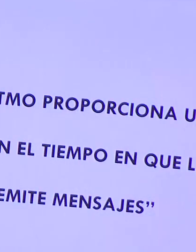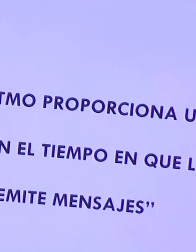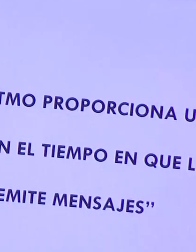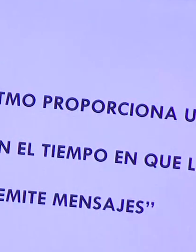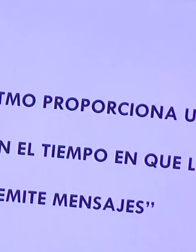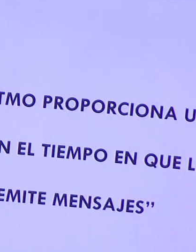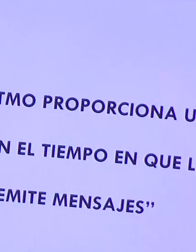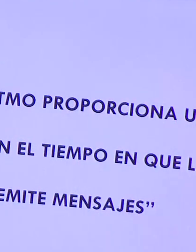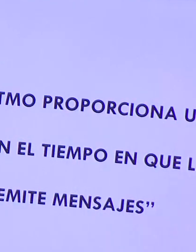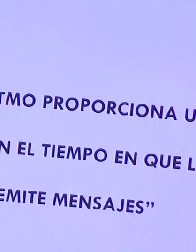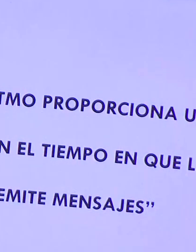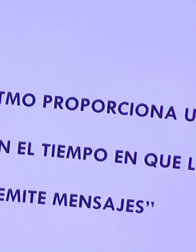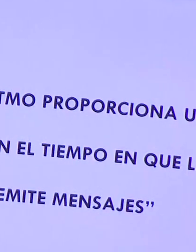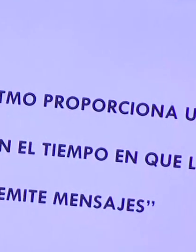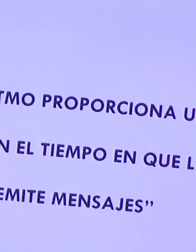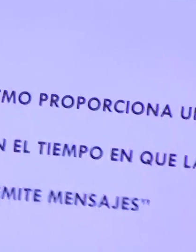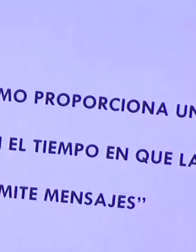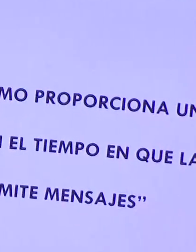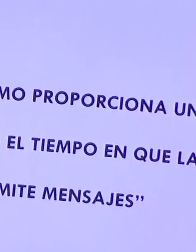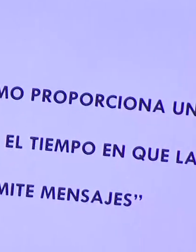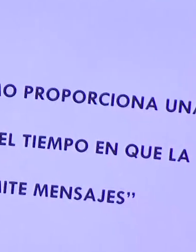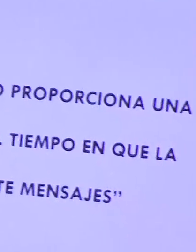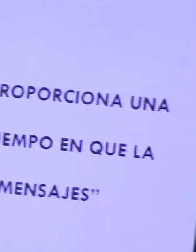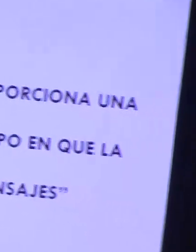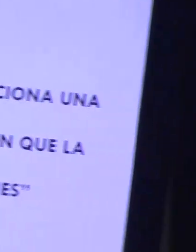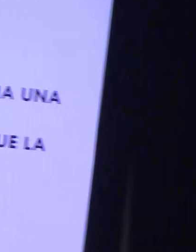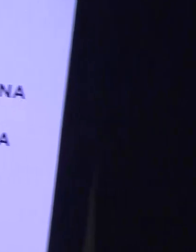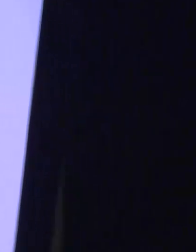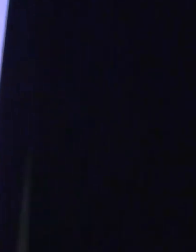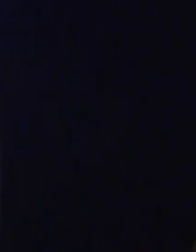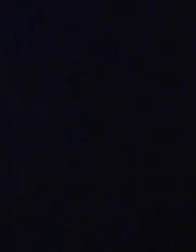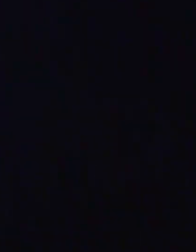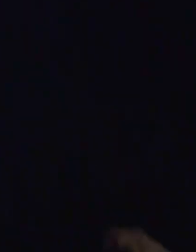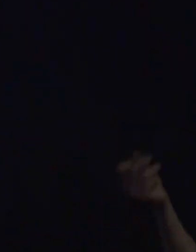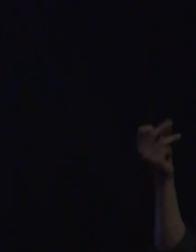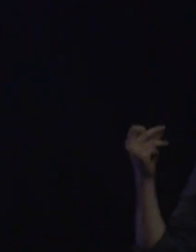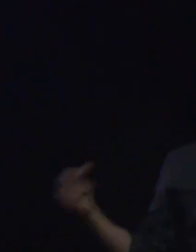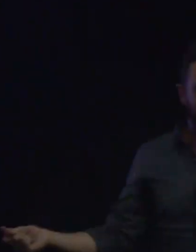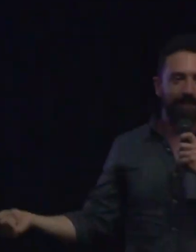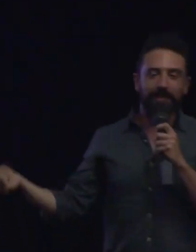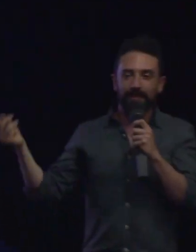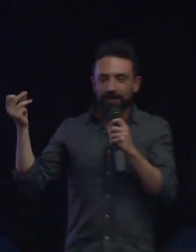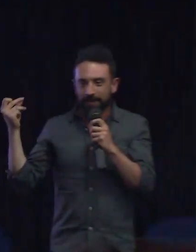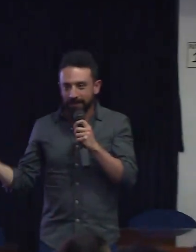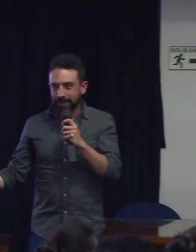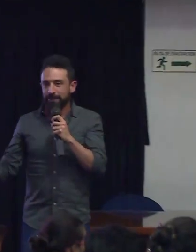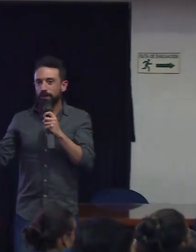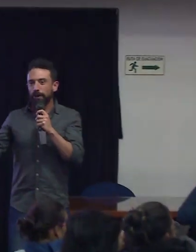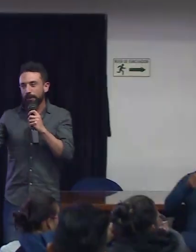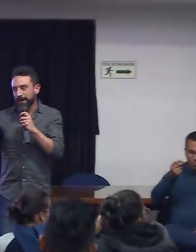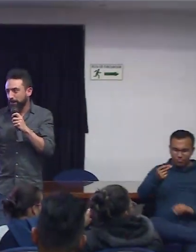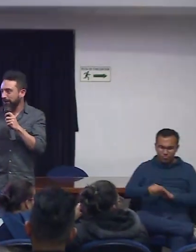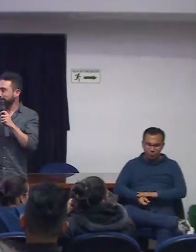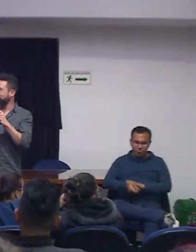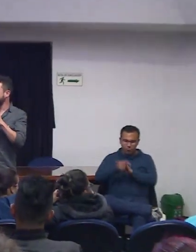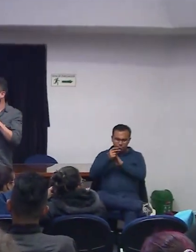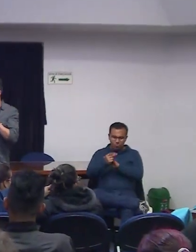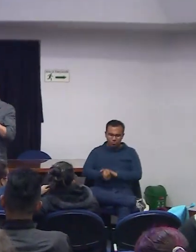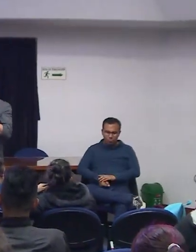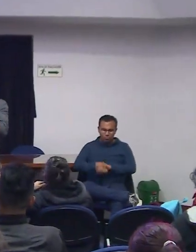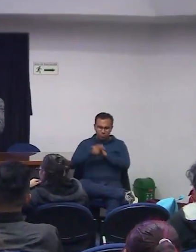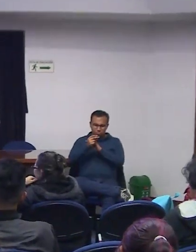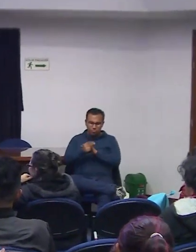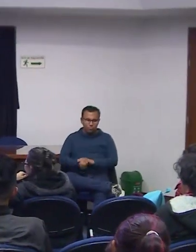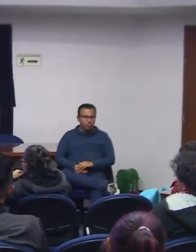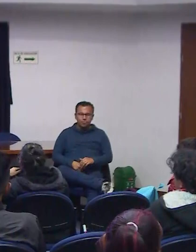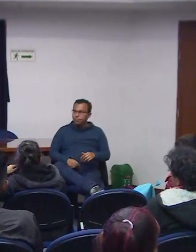No importa Con el pie o con Las Palmas el que no sabe hacer esto yo vivo de la percusión Entonces